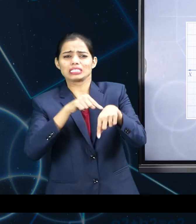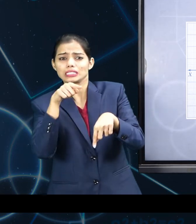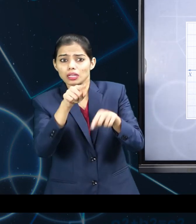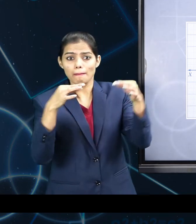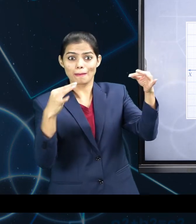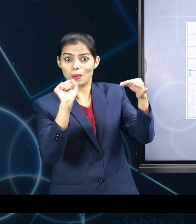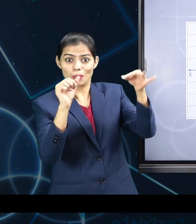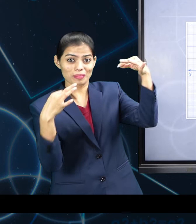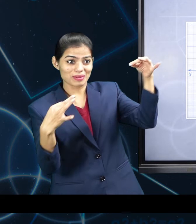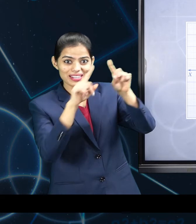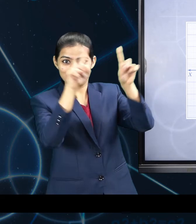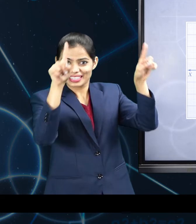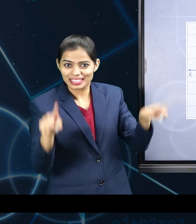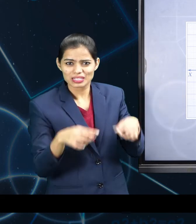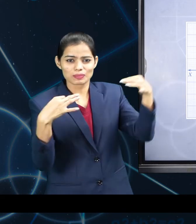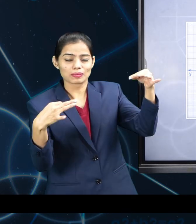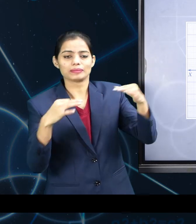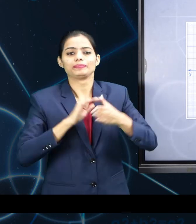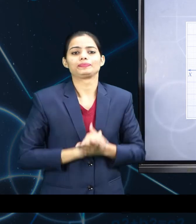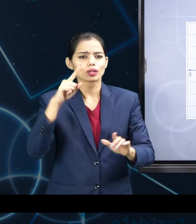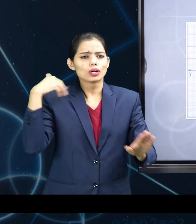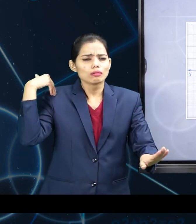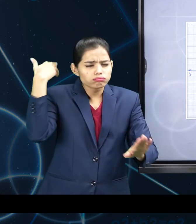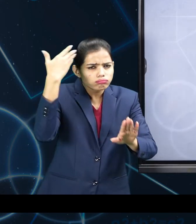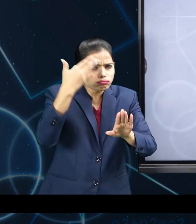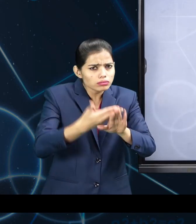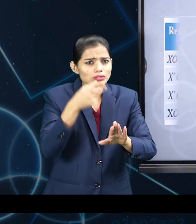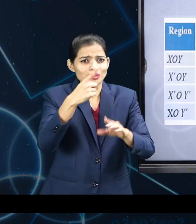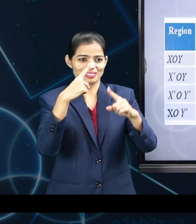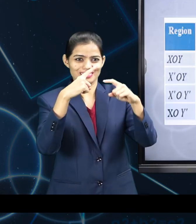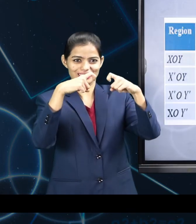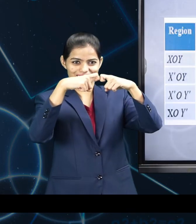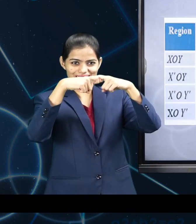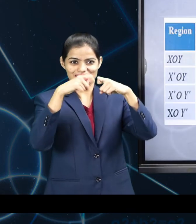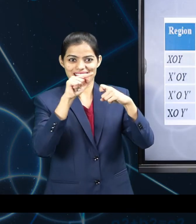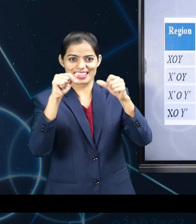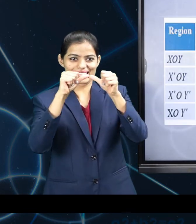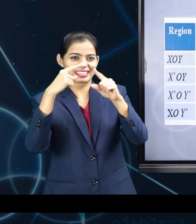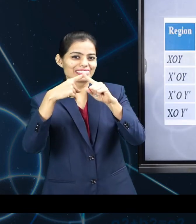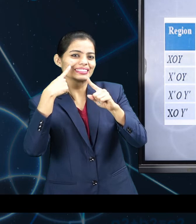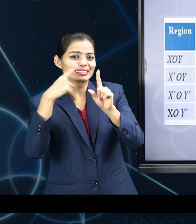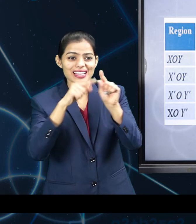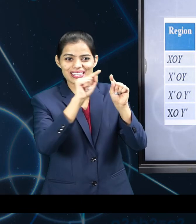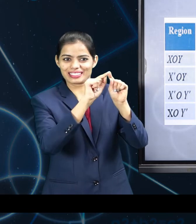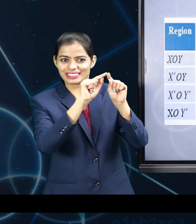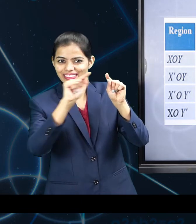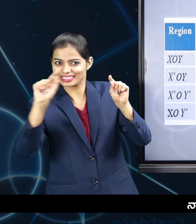x అక్షం మరియు y అక్షం విమానాన్ని